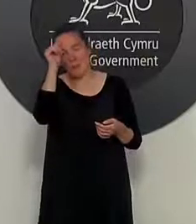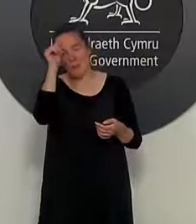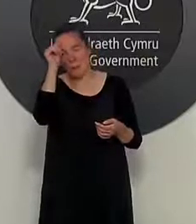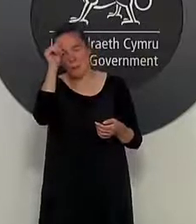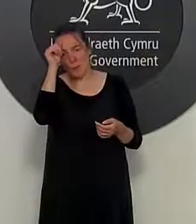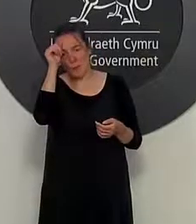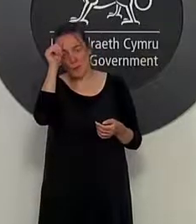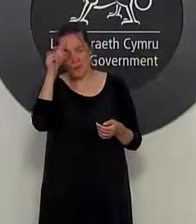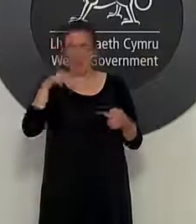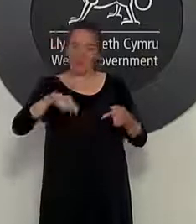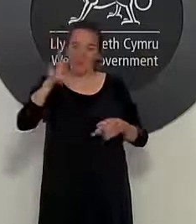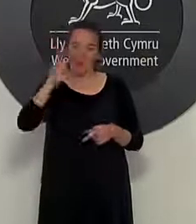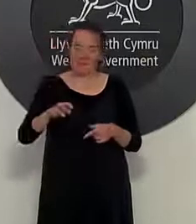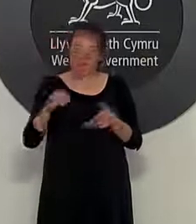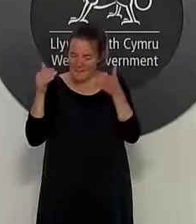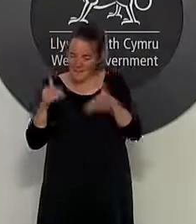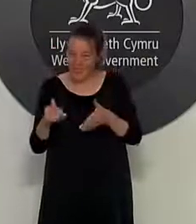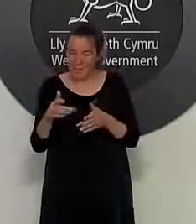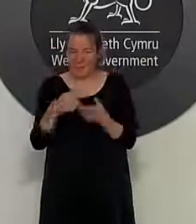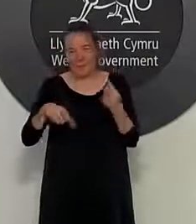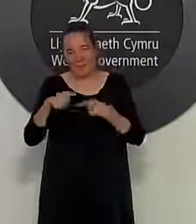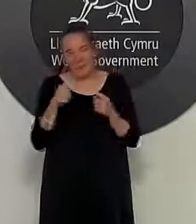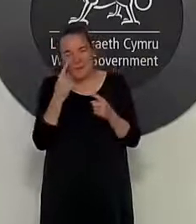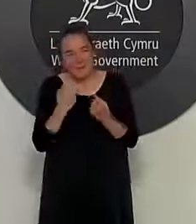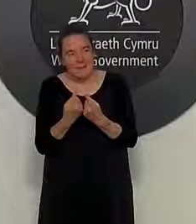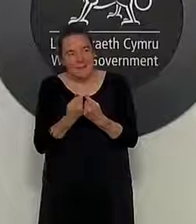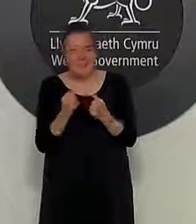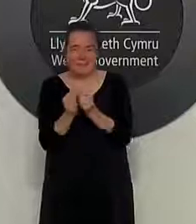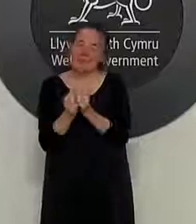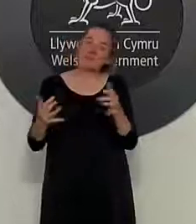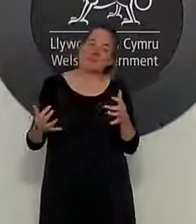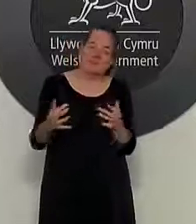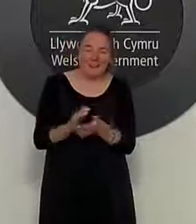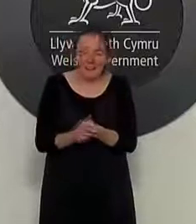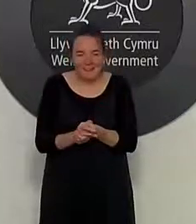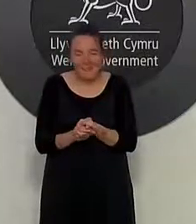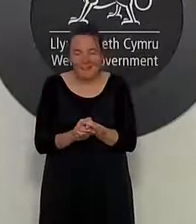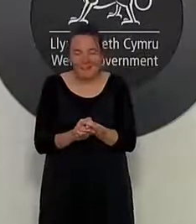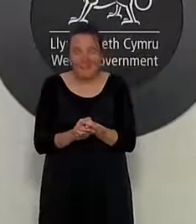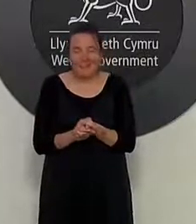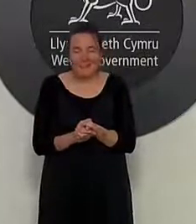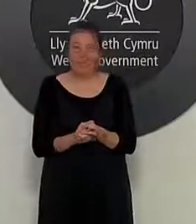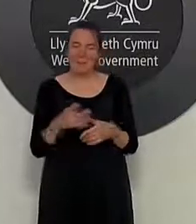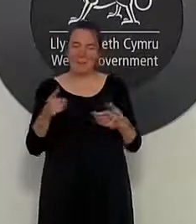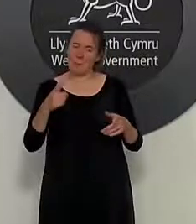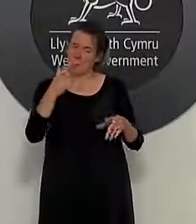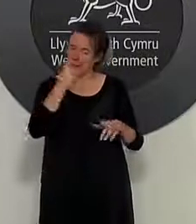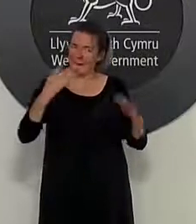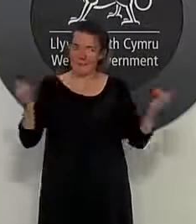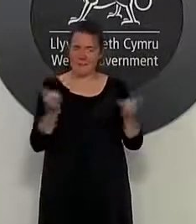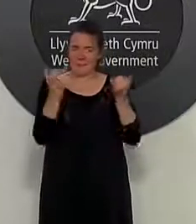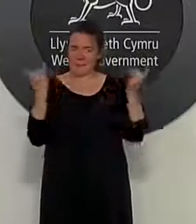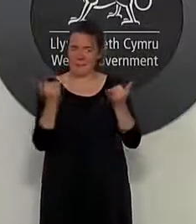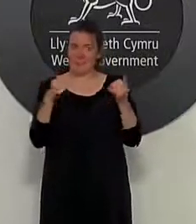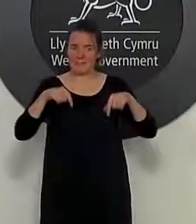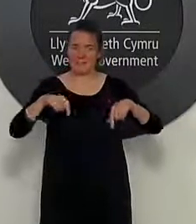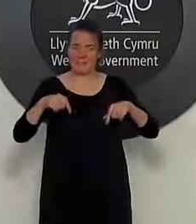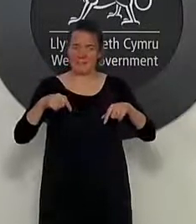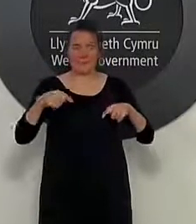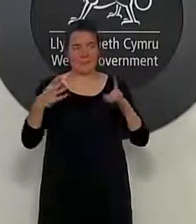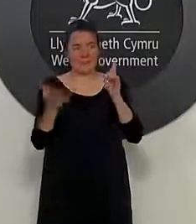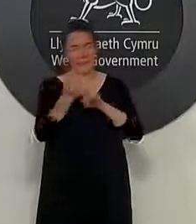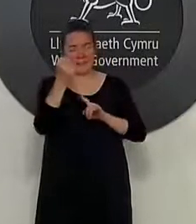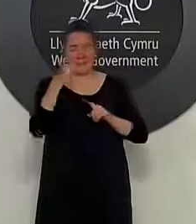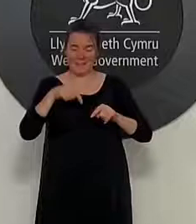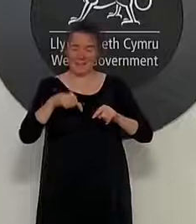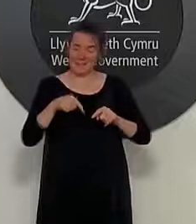ni'n angytuno gyda nhw, neu ddim coet mor gryf o'i plaid, ond gadw ni ddathlu y cam bras